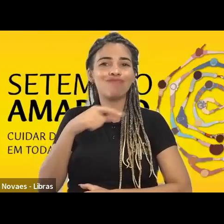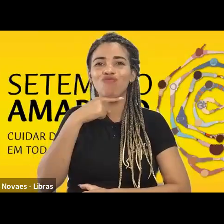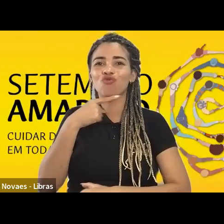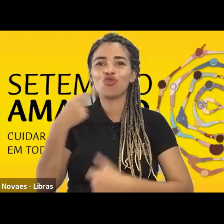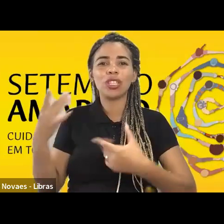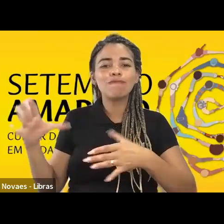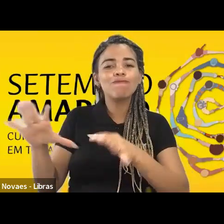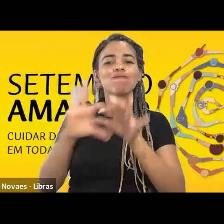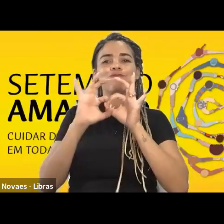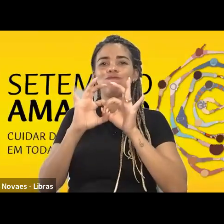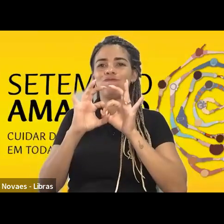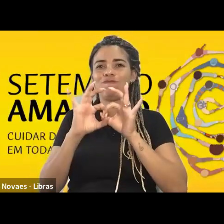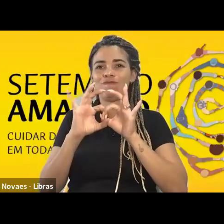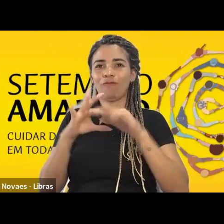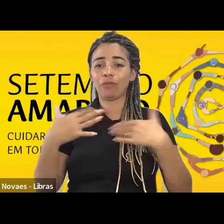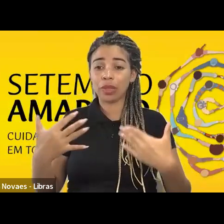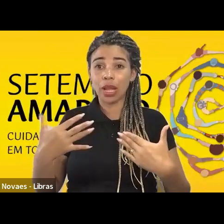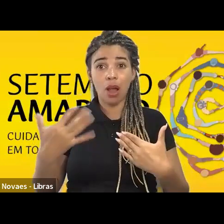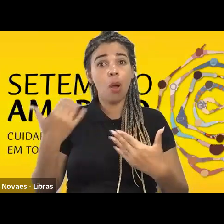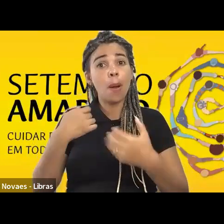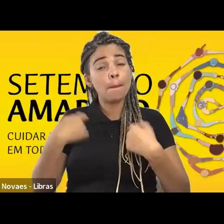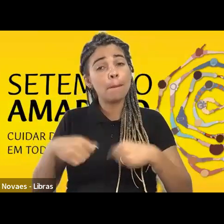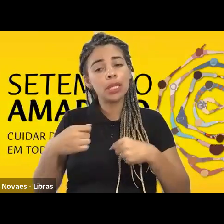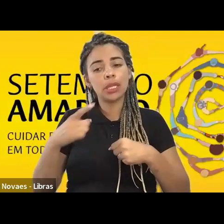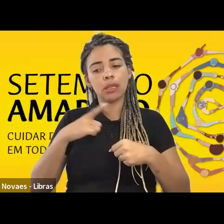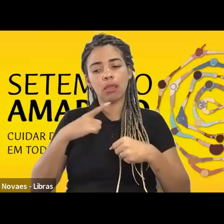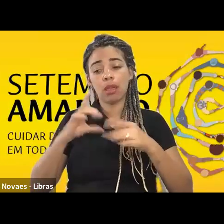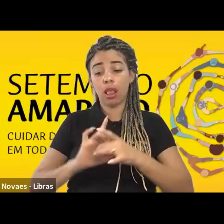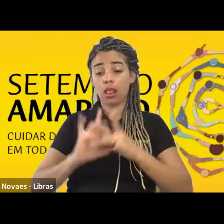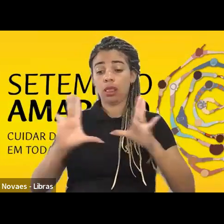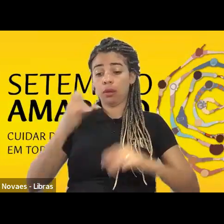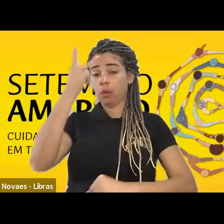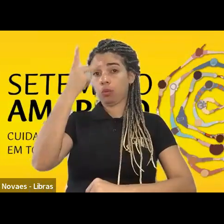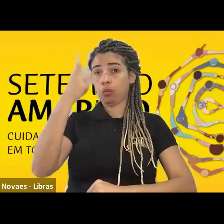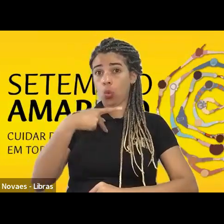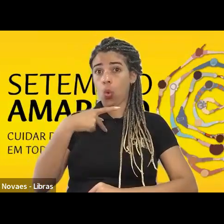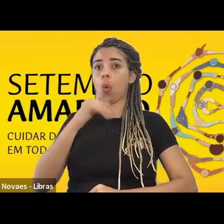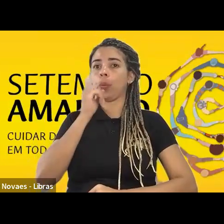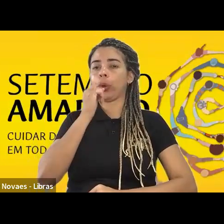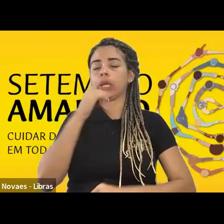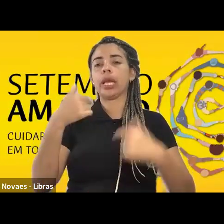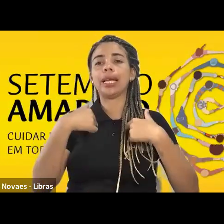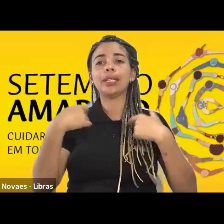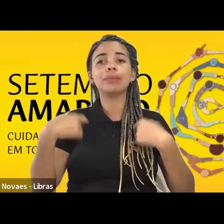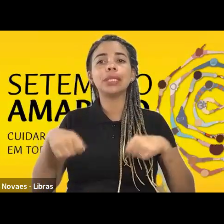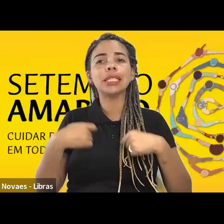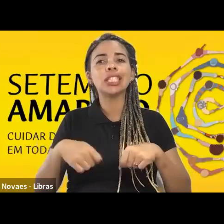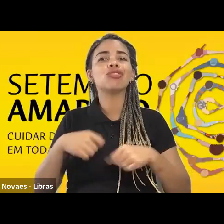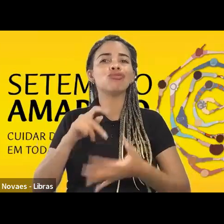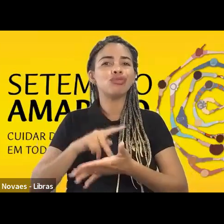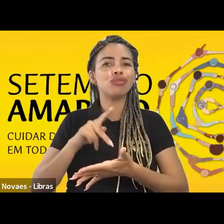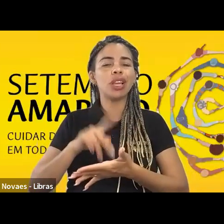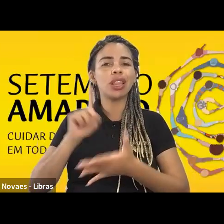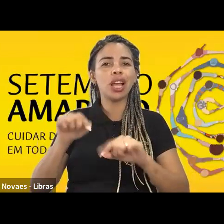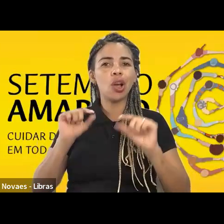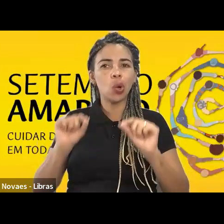passa pela essa disponibilidade que nós vamos ter para isso. Então, eu precisarei de fato, e curiosamente, sendo